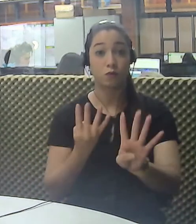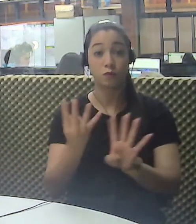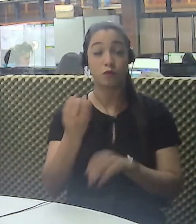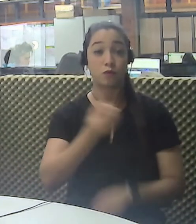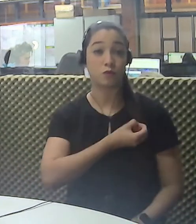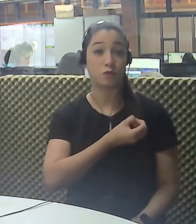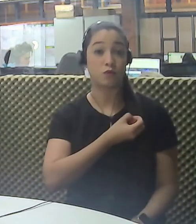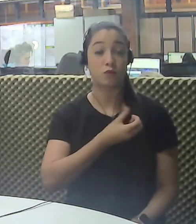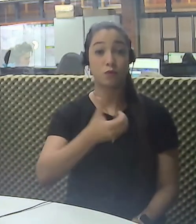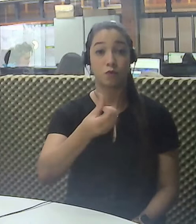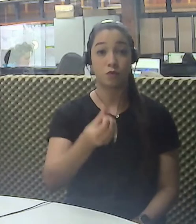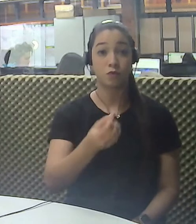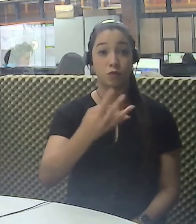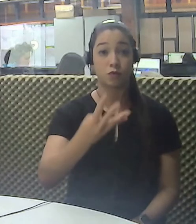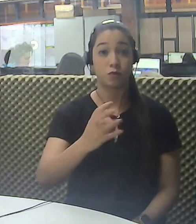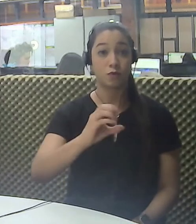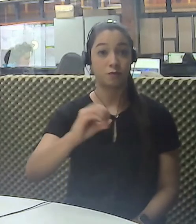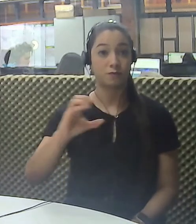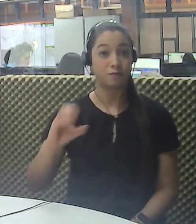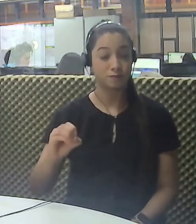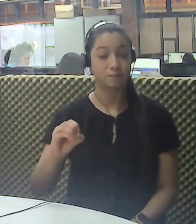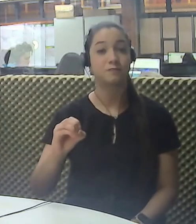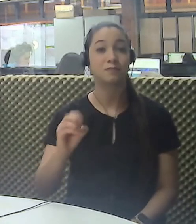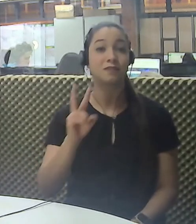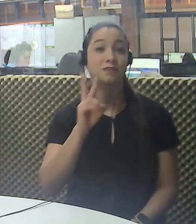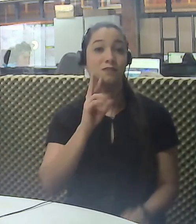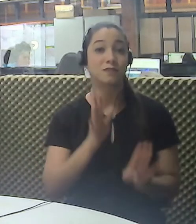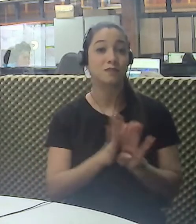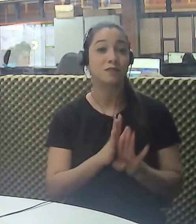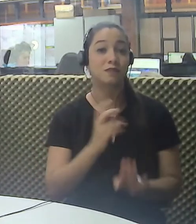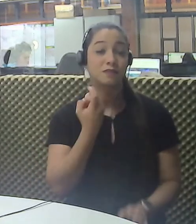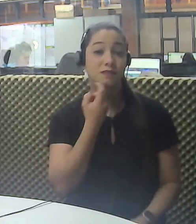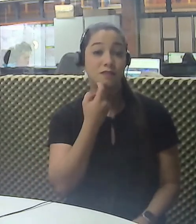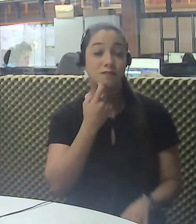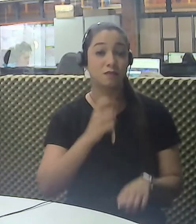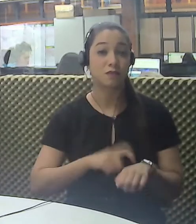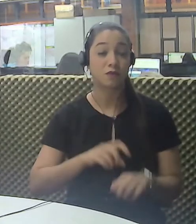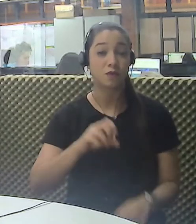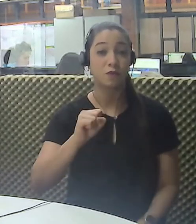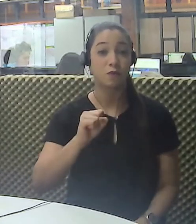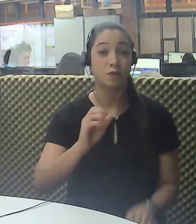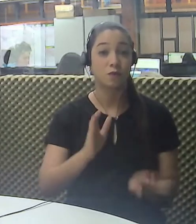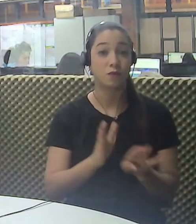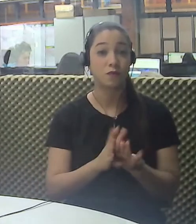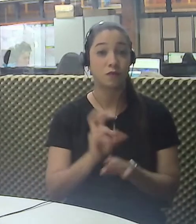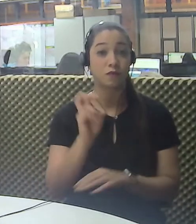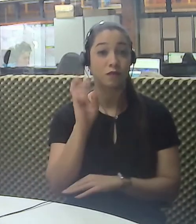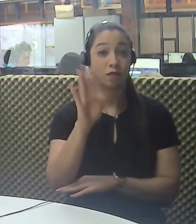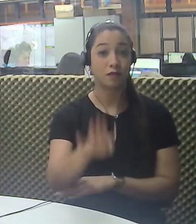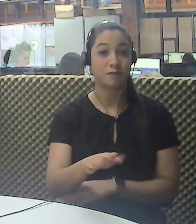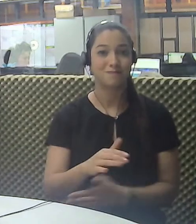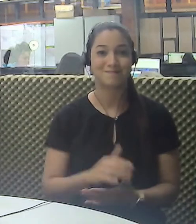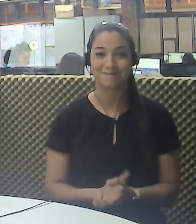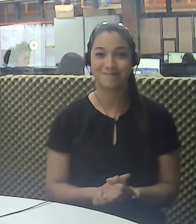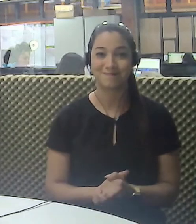Rondon Pacheco, número 6400, de segunda a sexta-feira, das 8 da manhã às 5 da tarde.